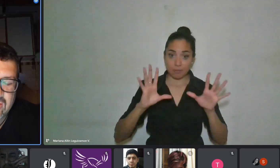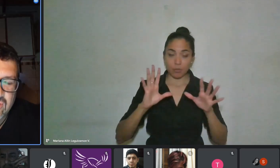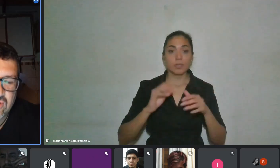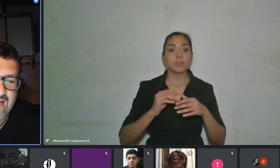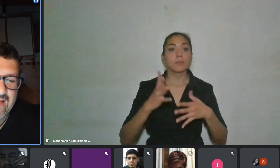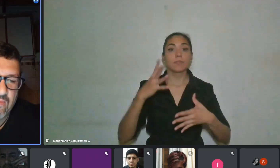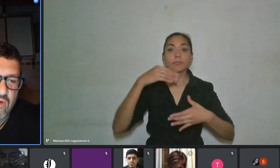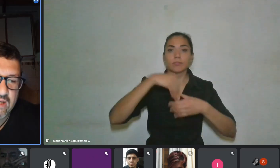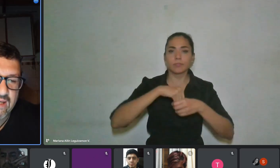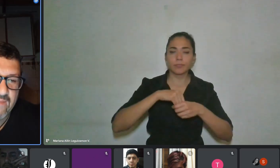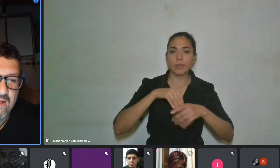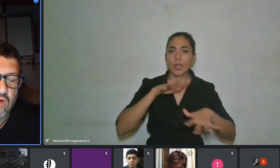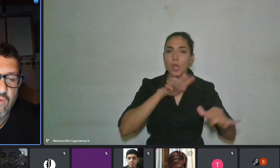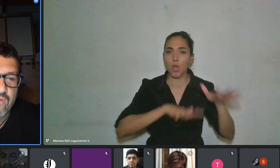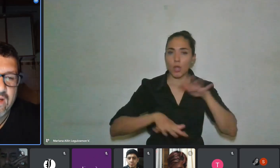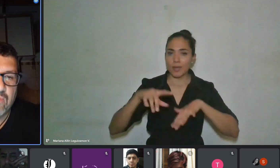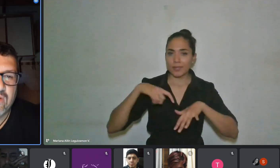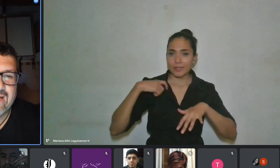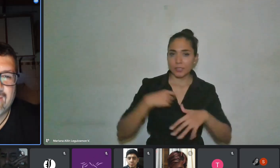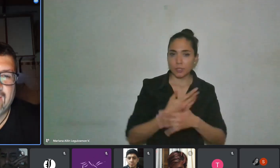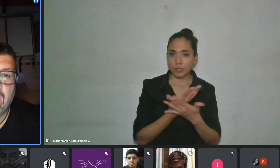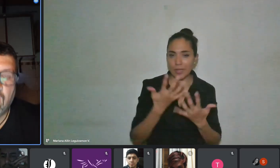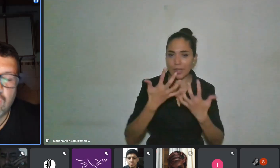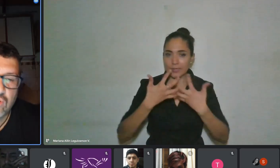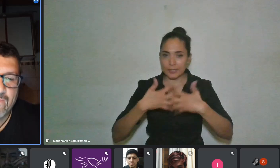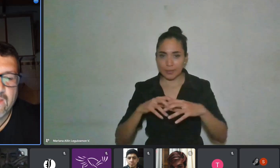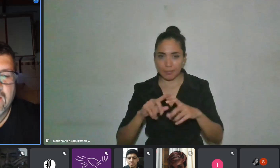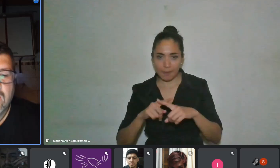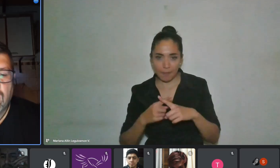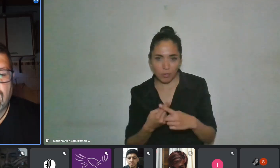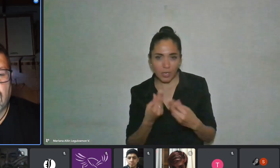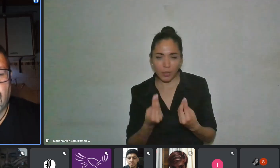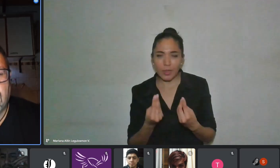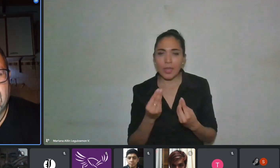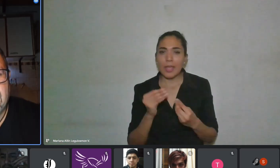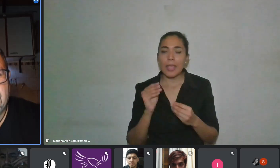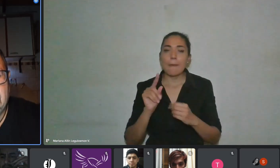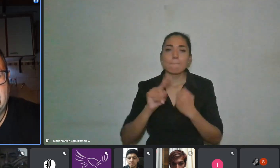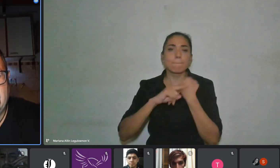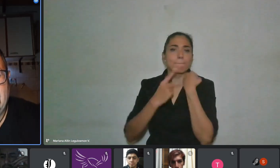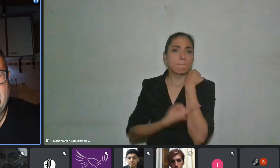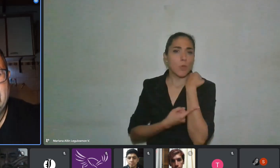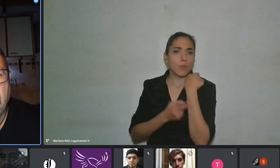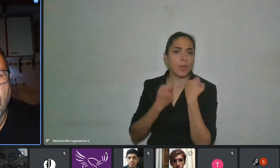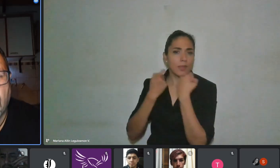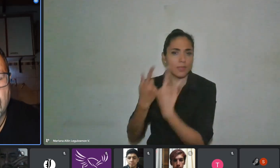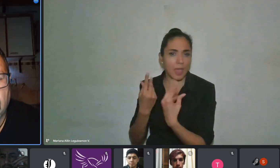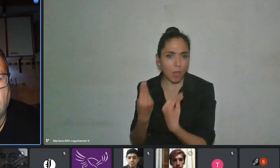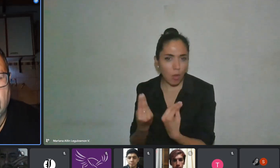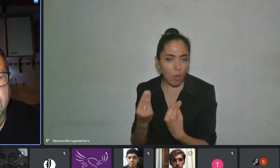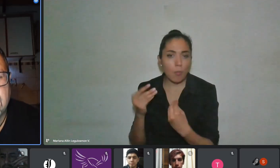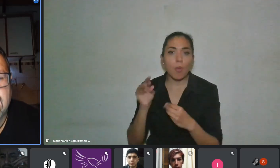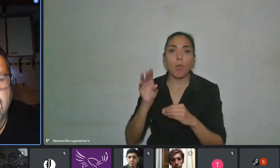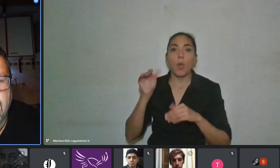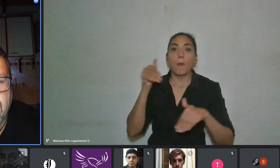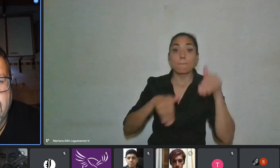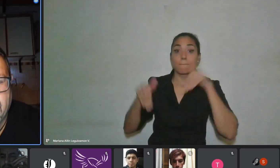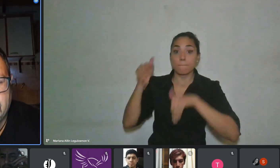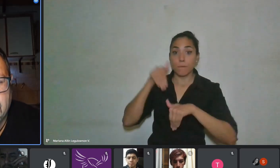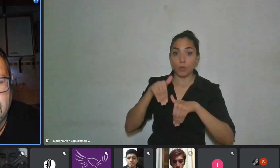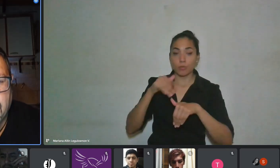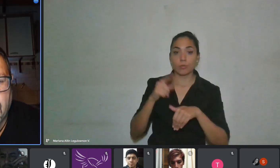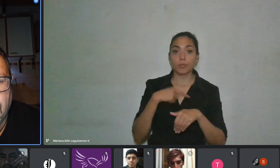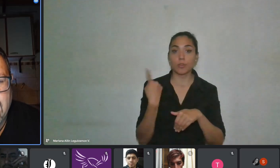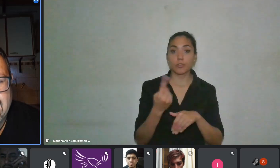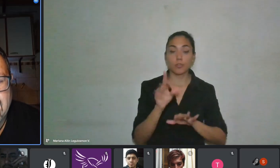de organización social, digamos, que confiere el poder a través del voto, nosotros elegimos como